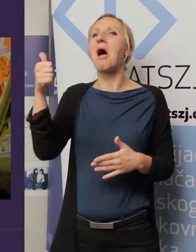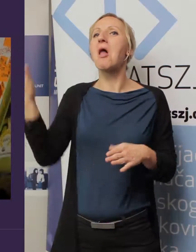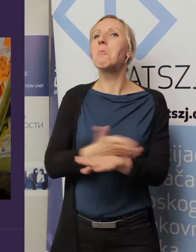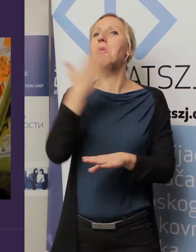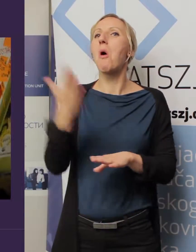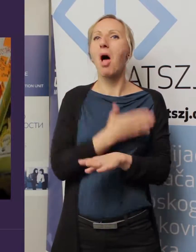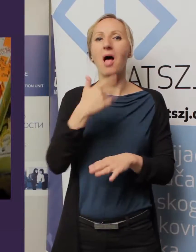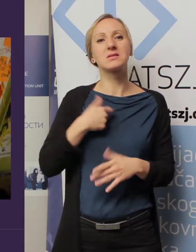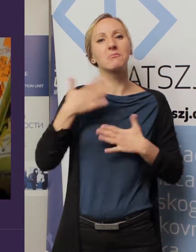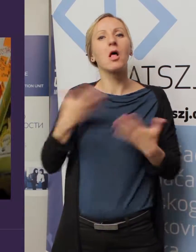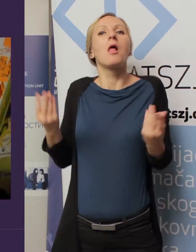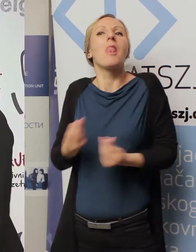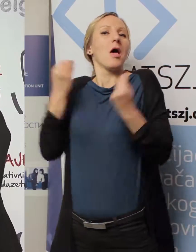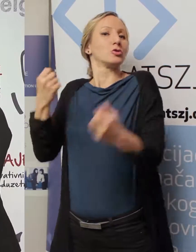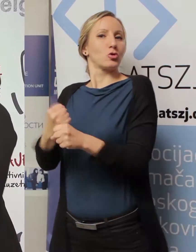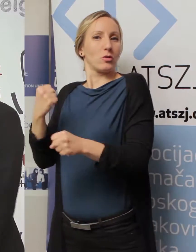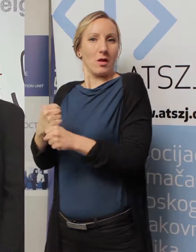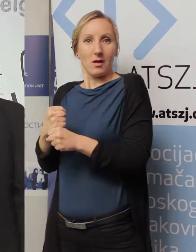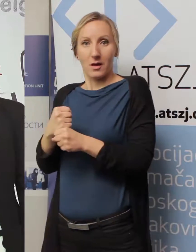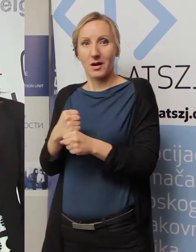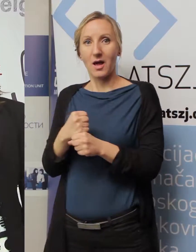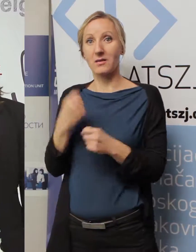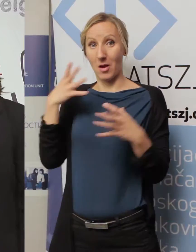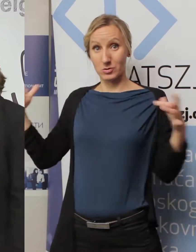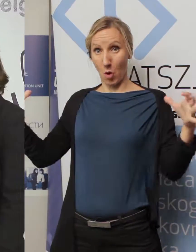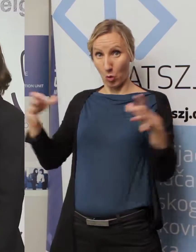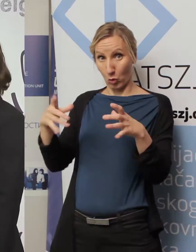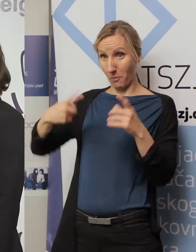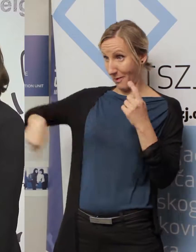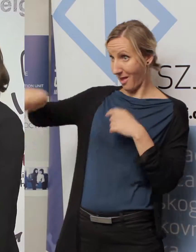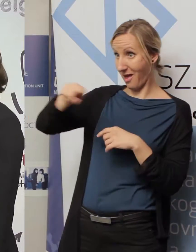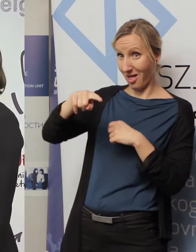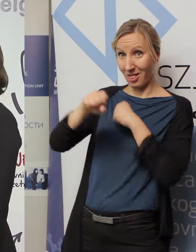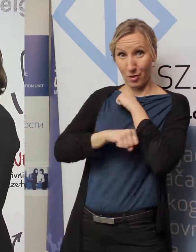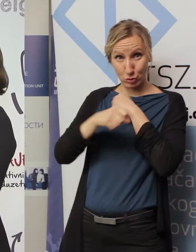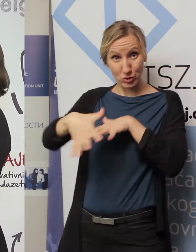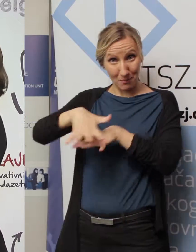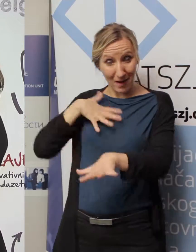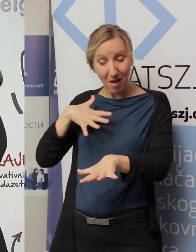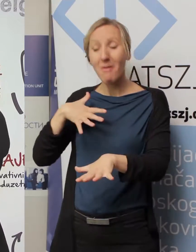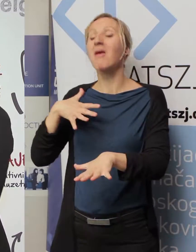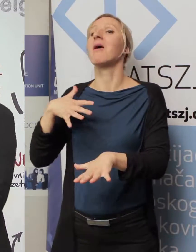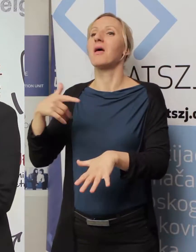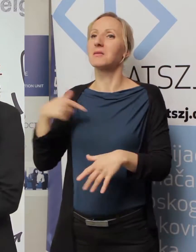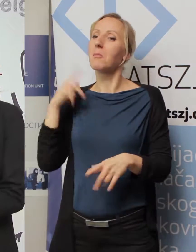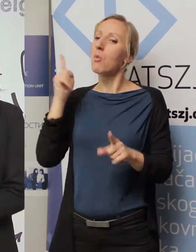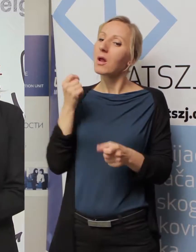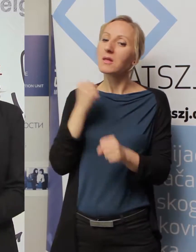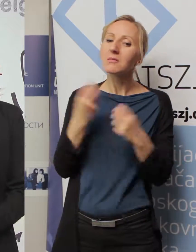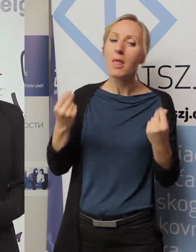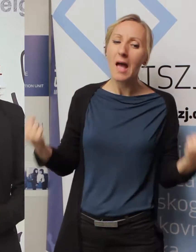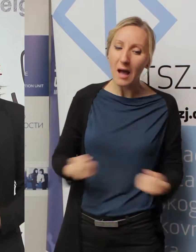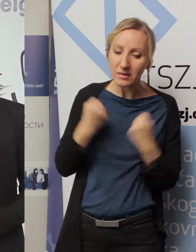dani uzalud, da se bavim cijelom tom pričom. Kako smo se mi okupljali i shvatali smo da zapravo potrebno je da radimo